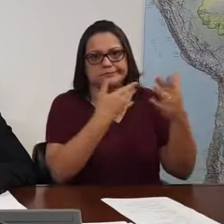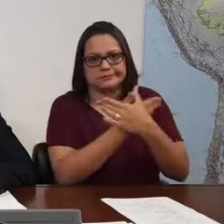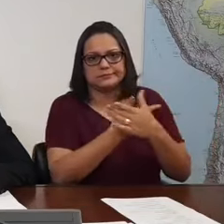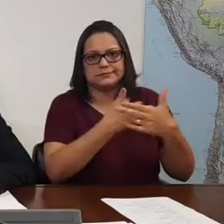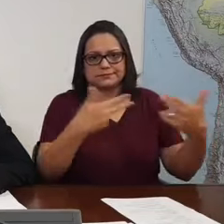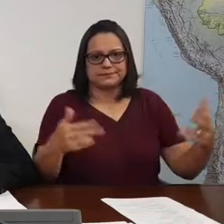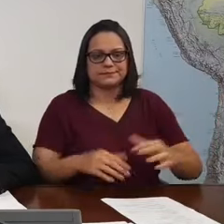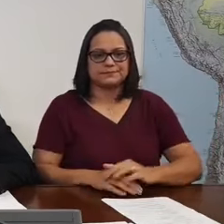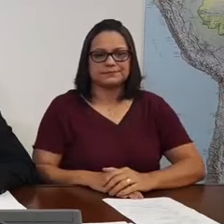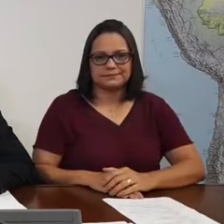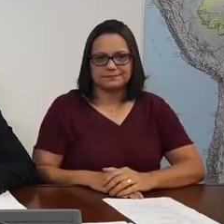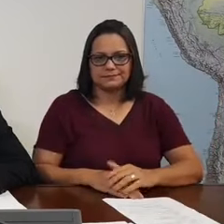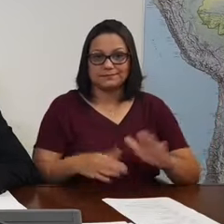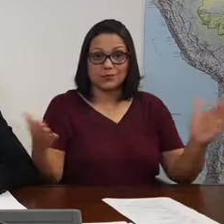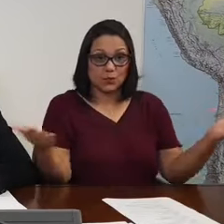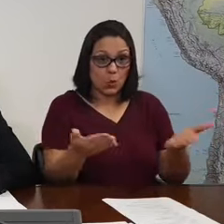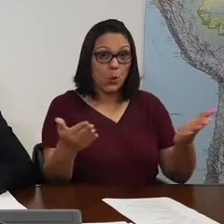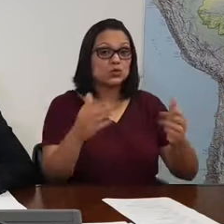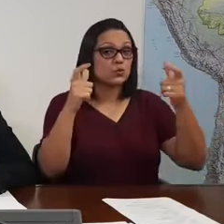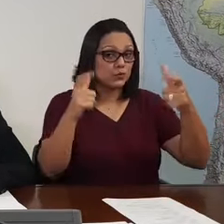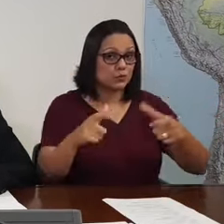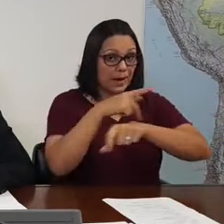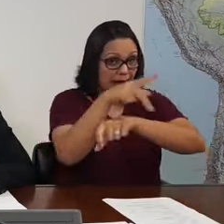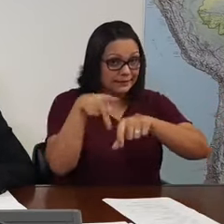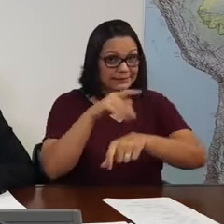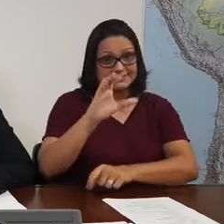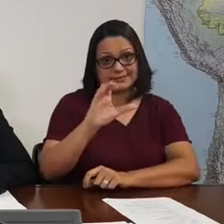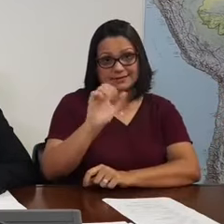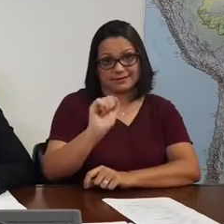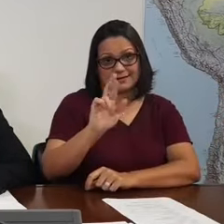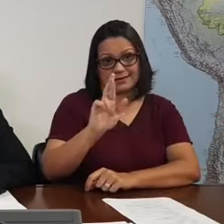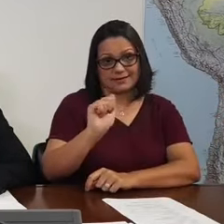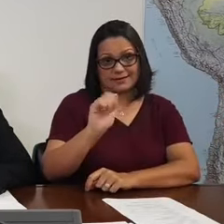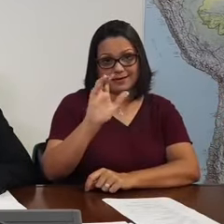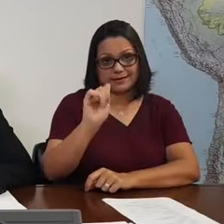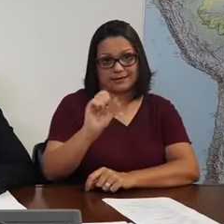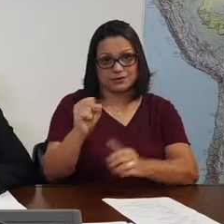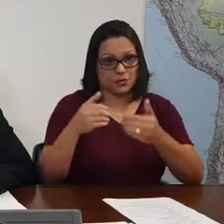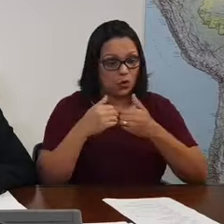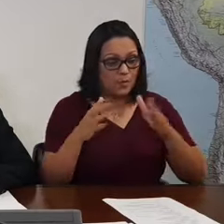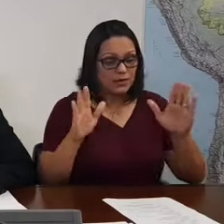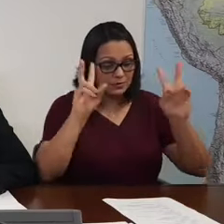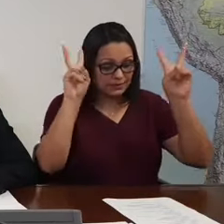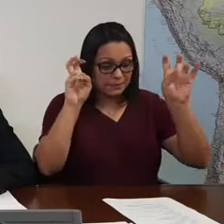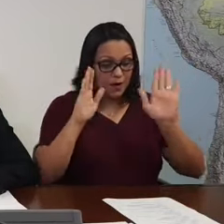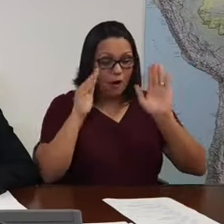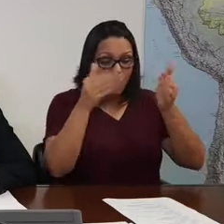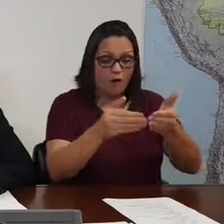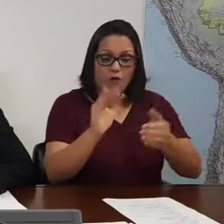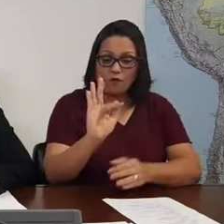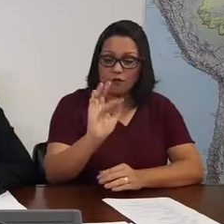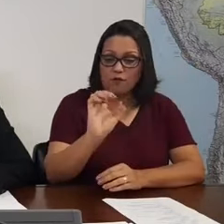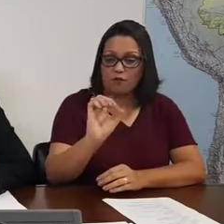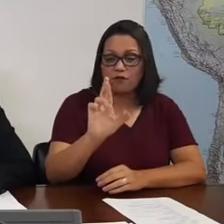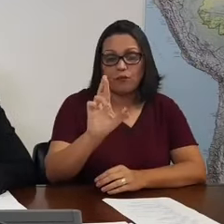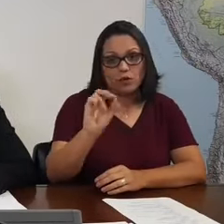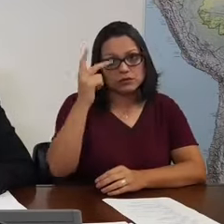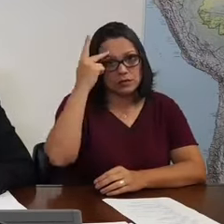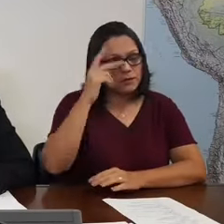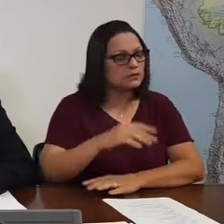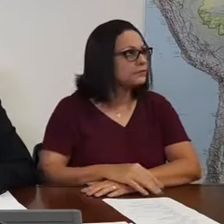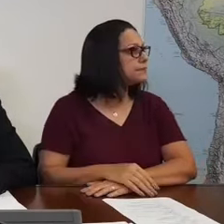em Caracas, começa a reunião do Foro de São Paulo. Esse pessoal não desiste nunca. Eles querem roubar muito mais